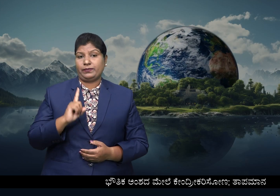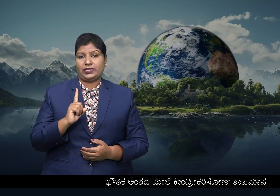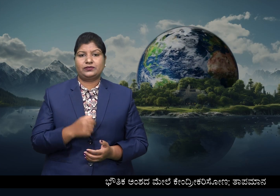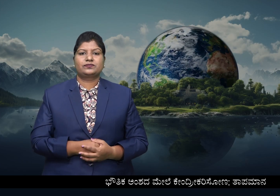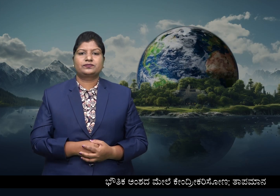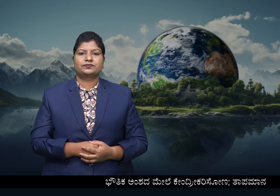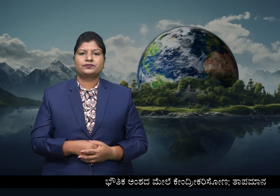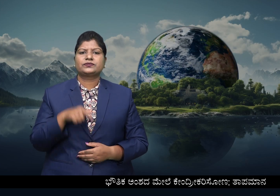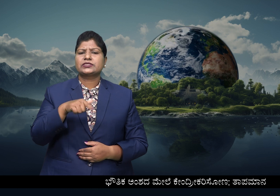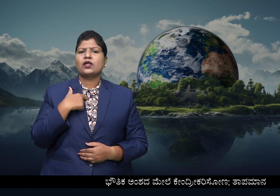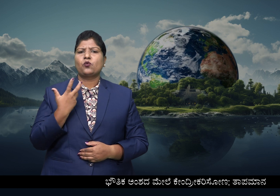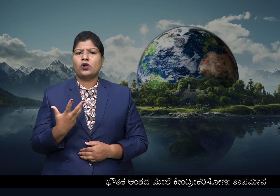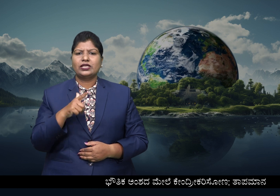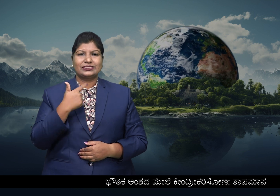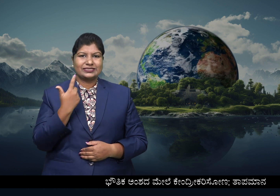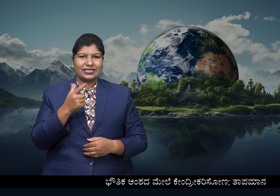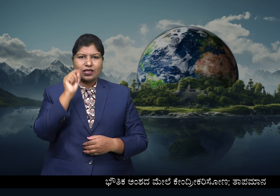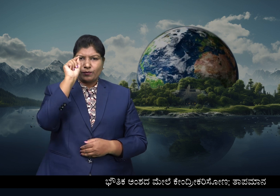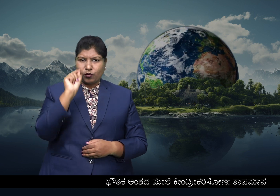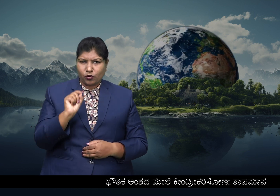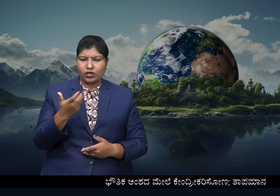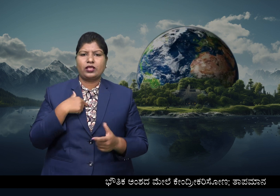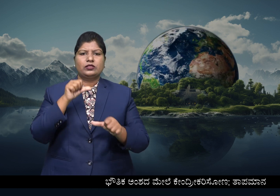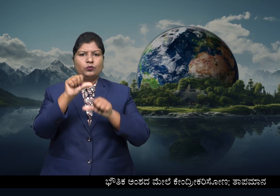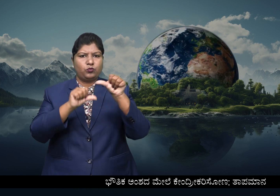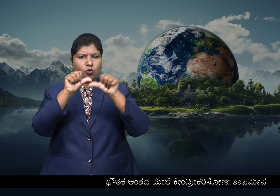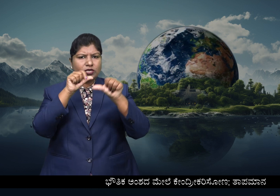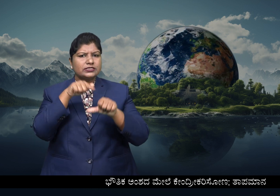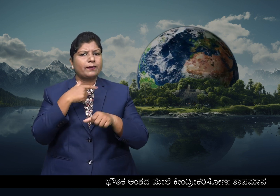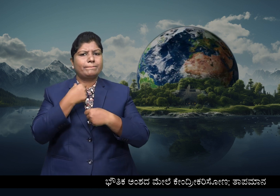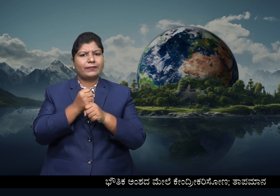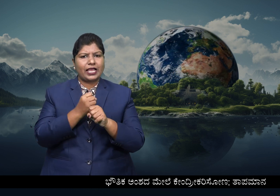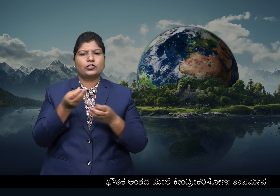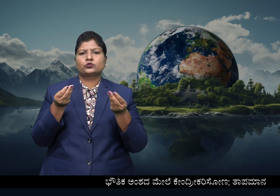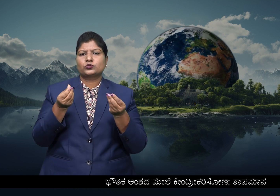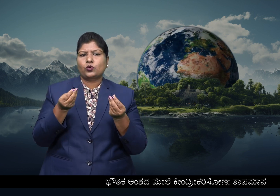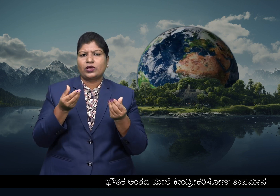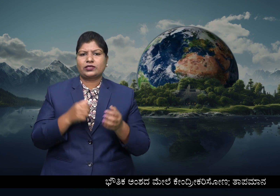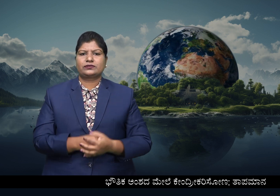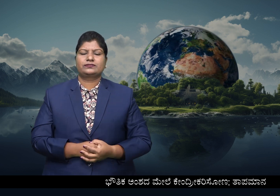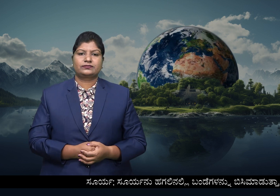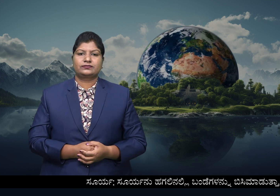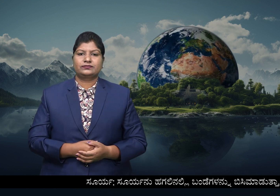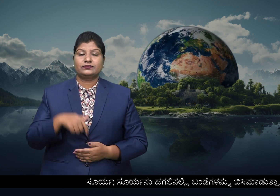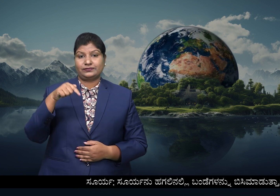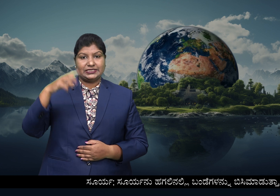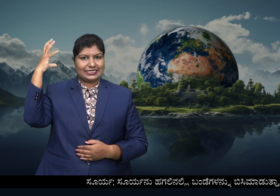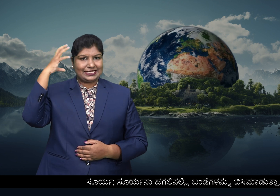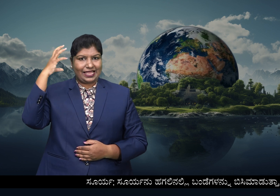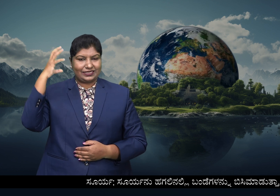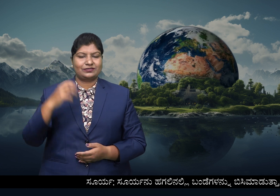ಭೌತಿಕ ಅಂಶದ ಮೇಲೆ ಕೇಂದ್ರೀಕರಿಸೋಣ. ತಾಪಮಾನ.